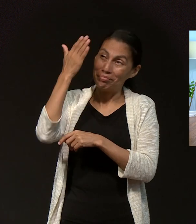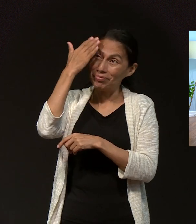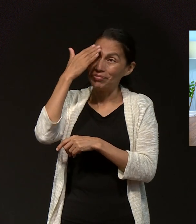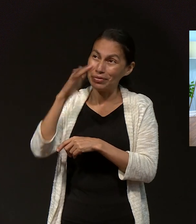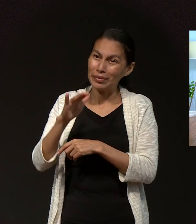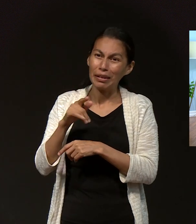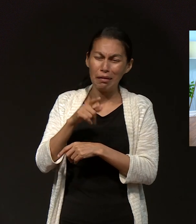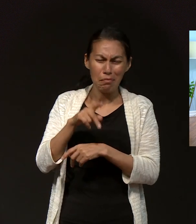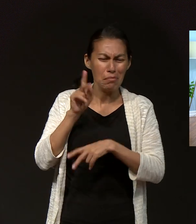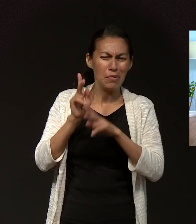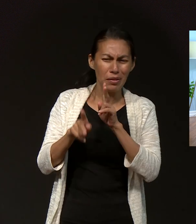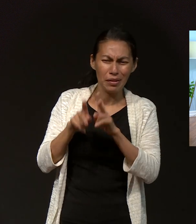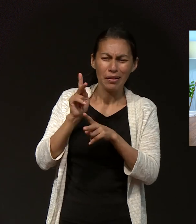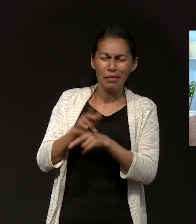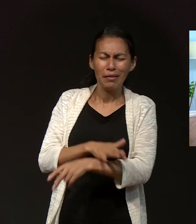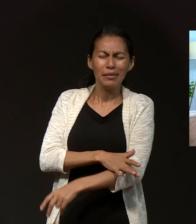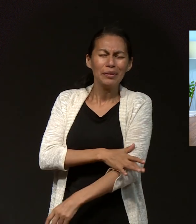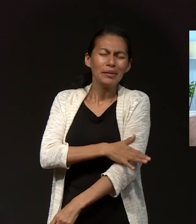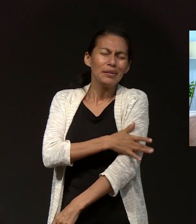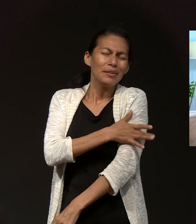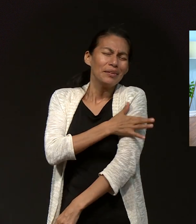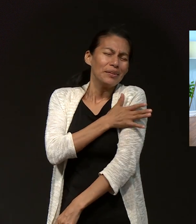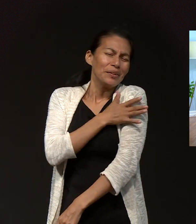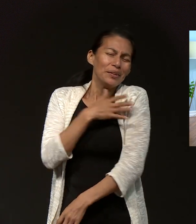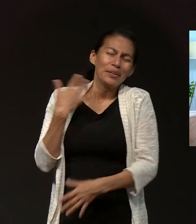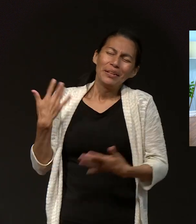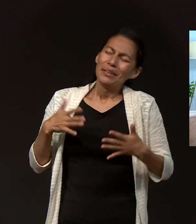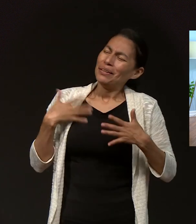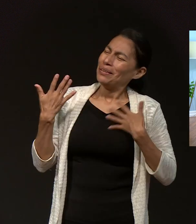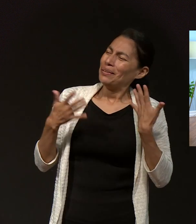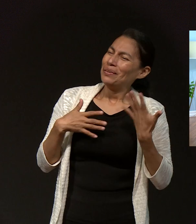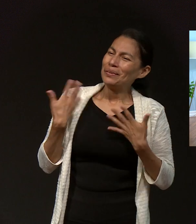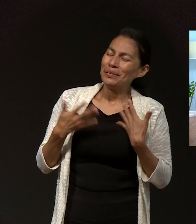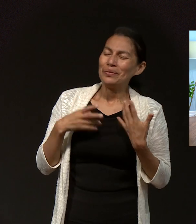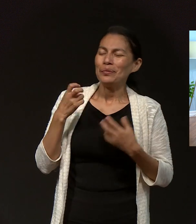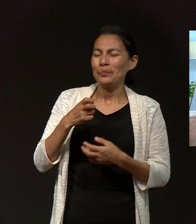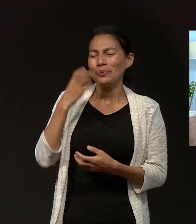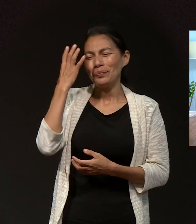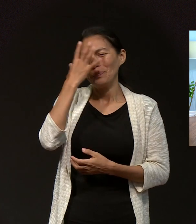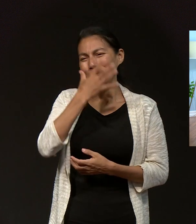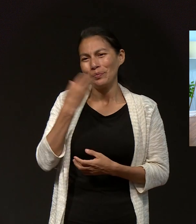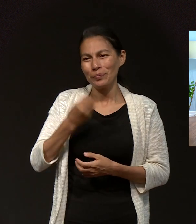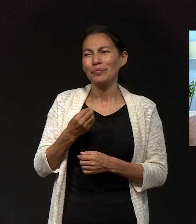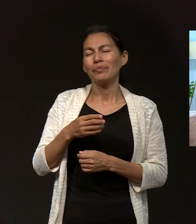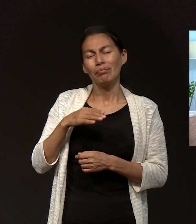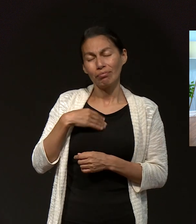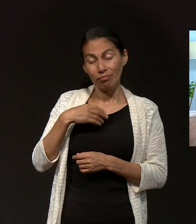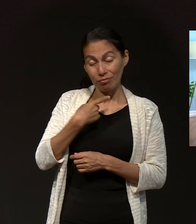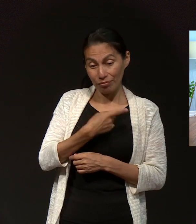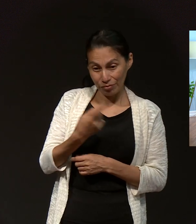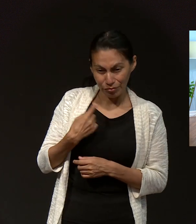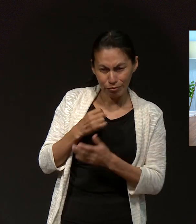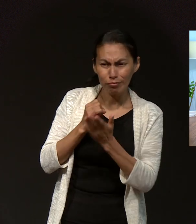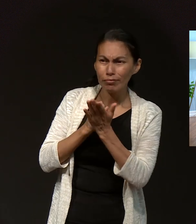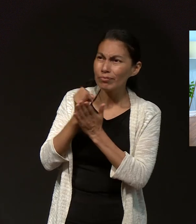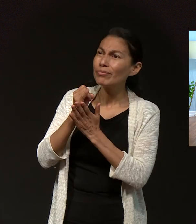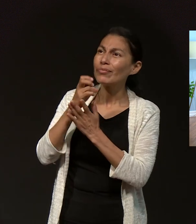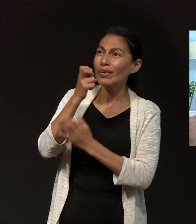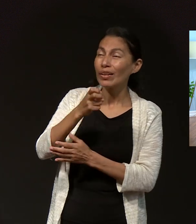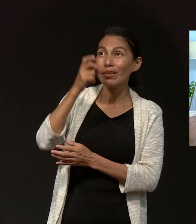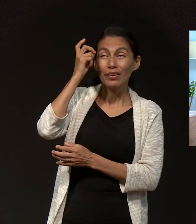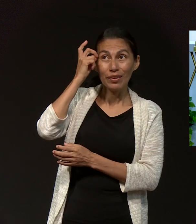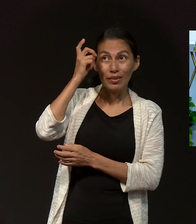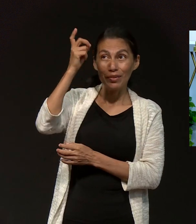platicar emocionado. Y yo no, definitivamente esto es cosa de Dios.